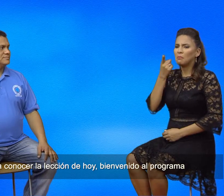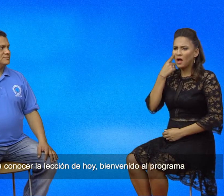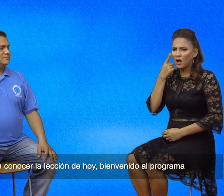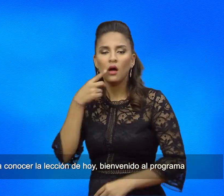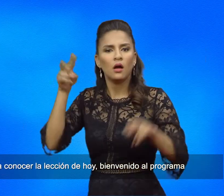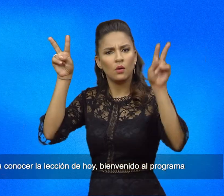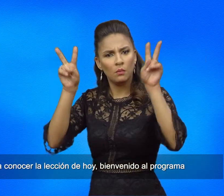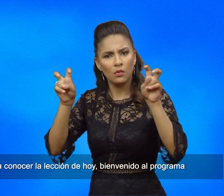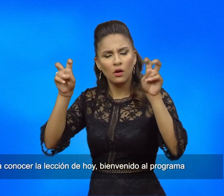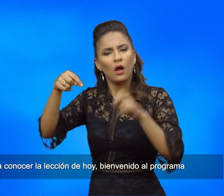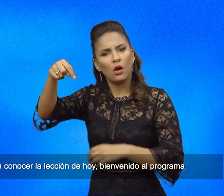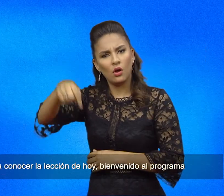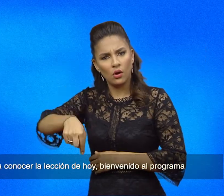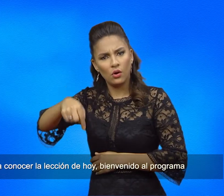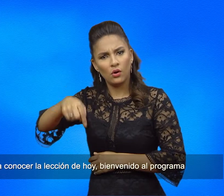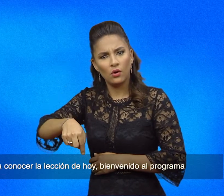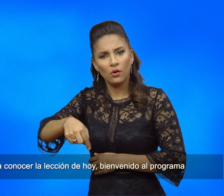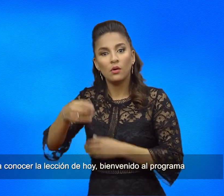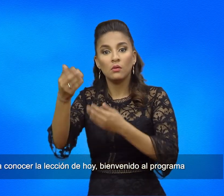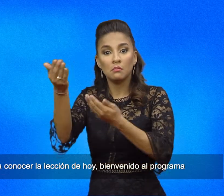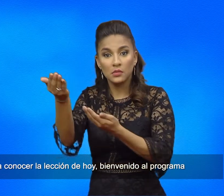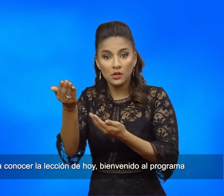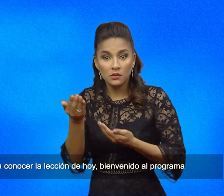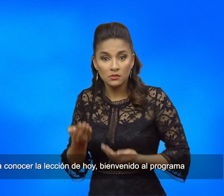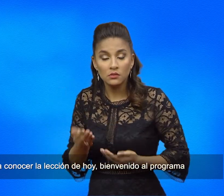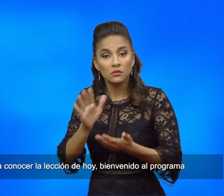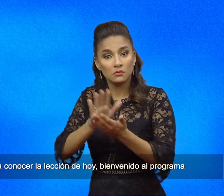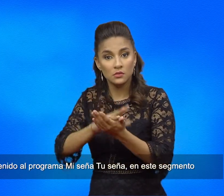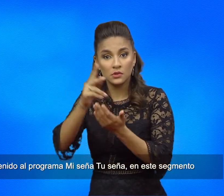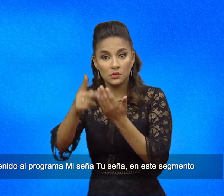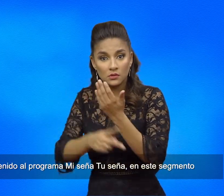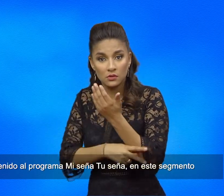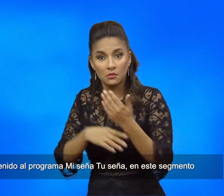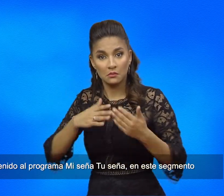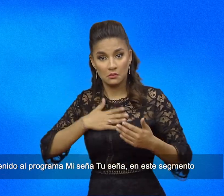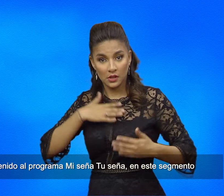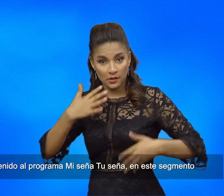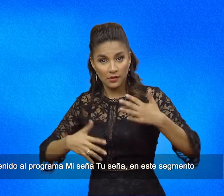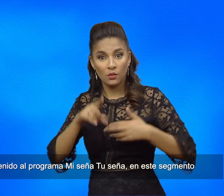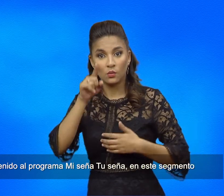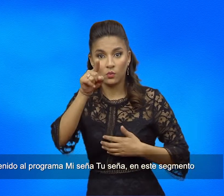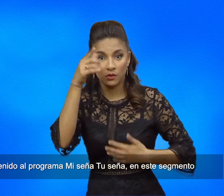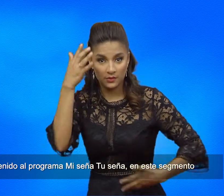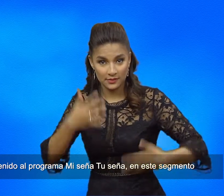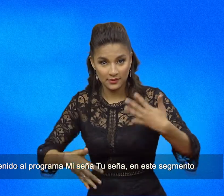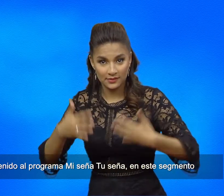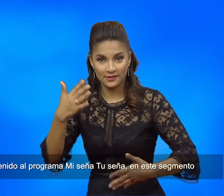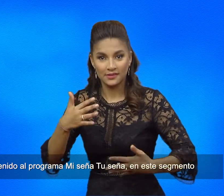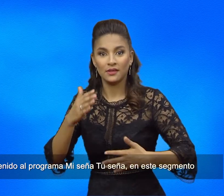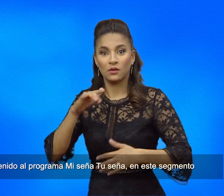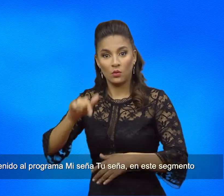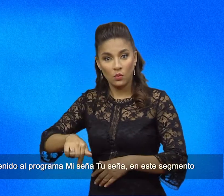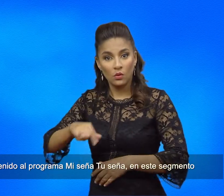la lección de hoy bienvenido al programa me enseña tu seña en este